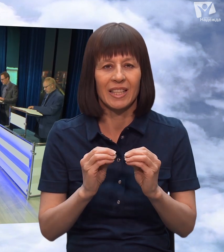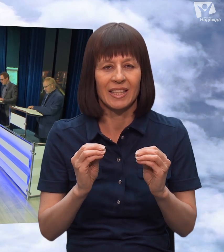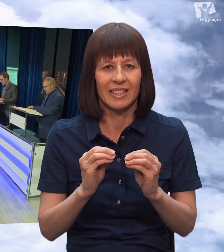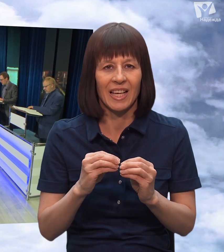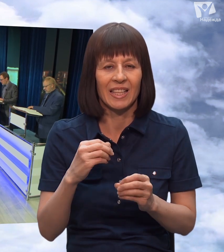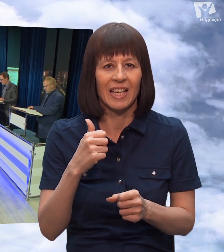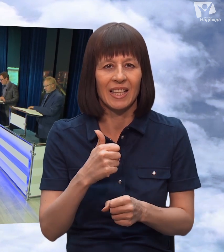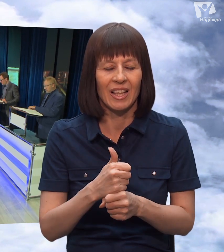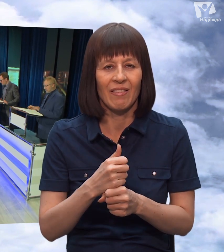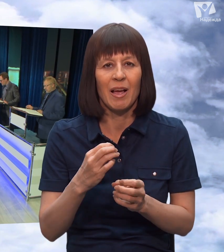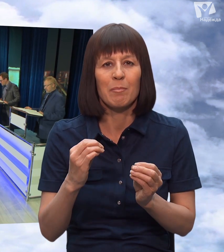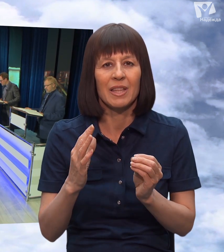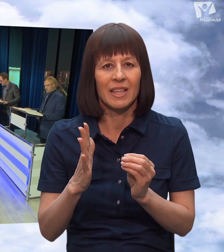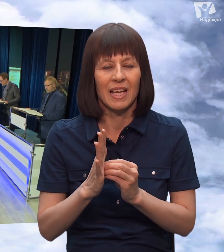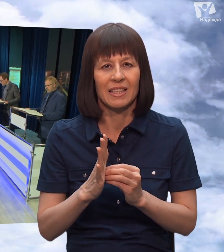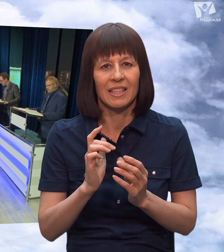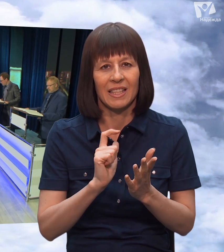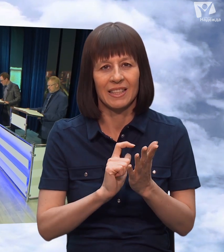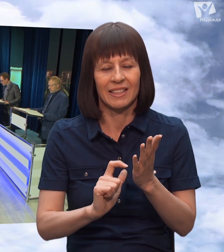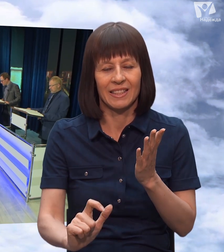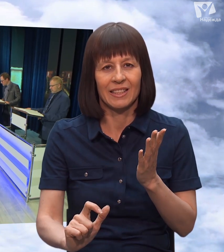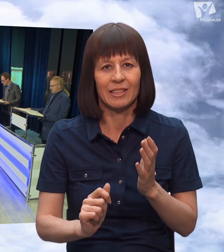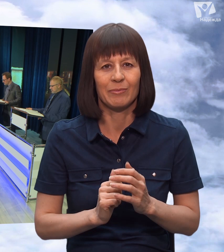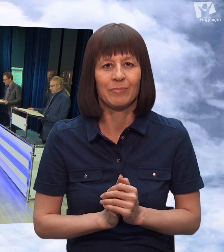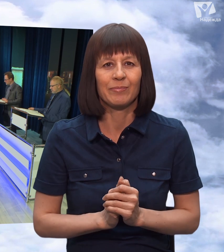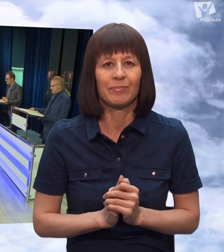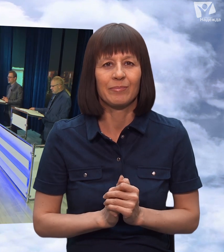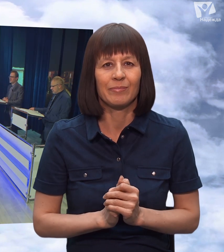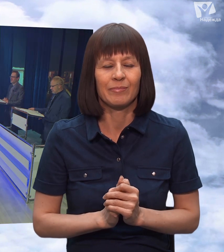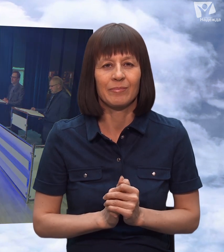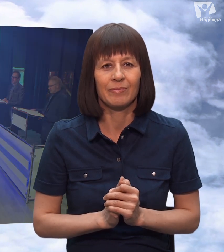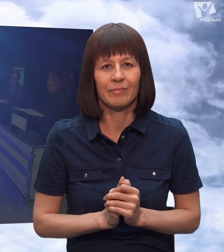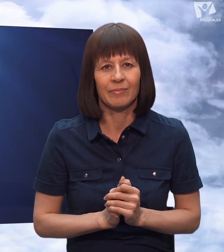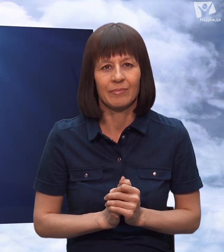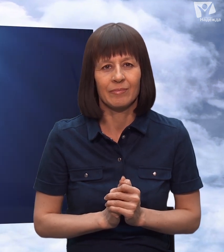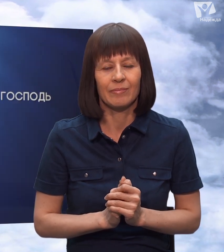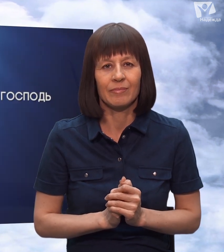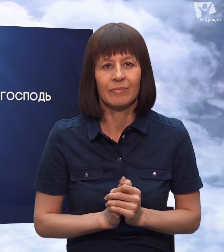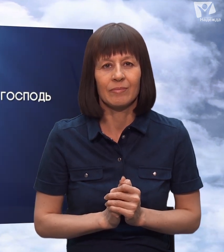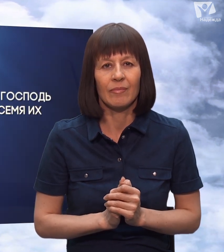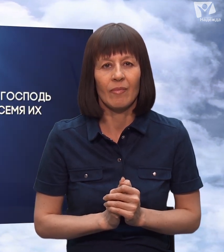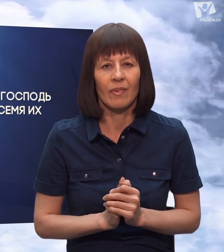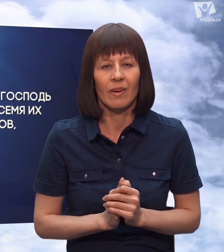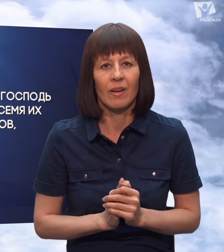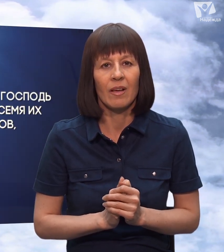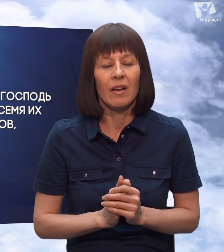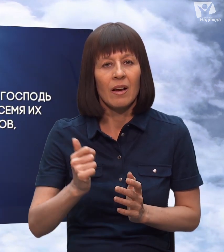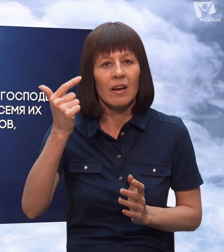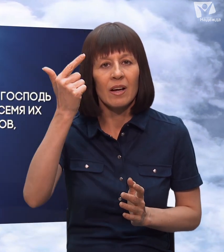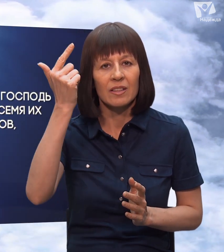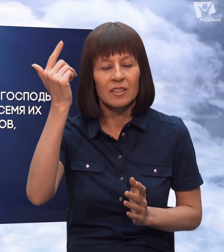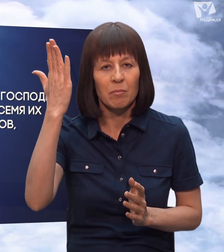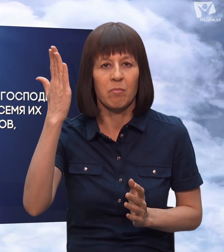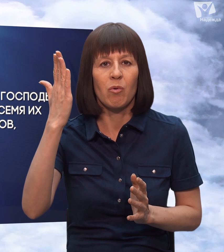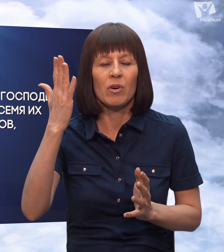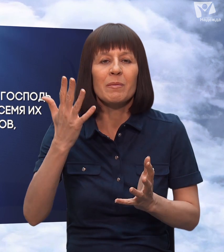и 15 стих пожалуйста пожелал бы прочитать но только отцов твоих принял